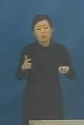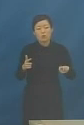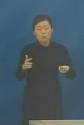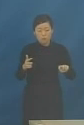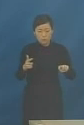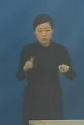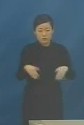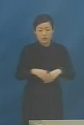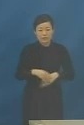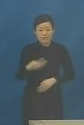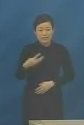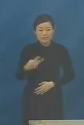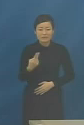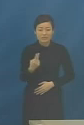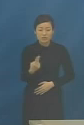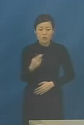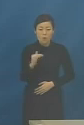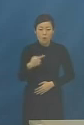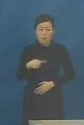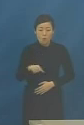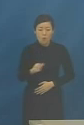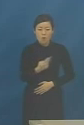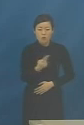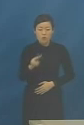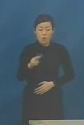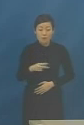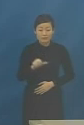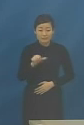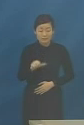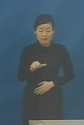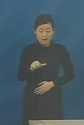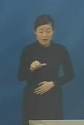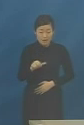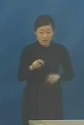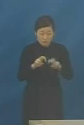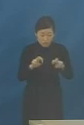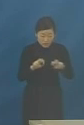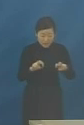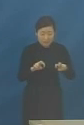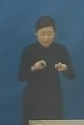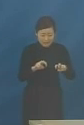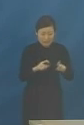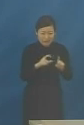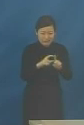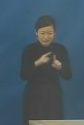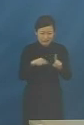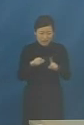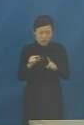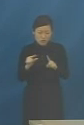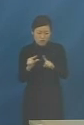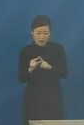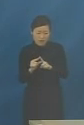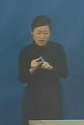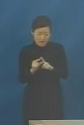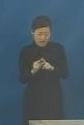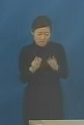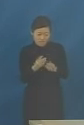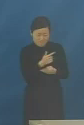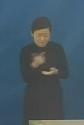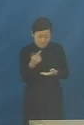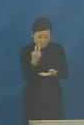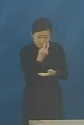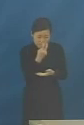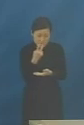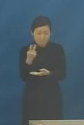あのミトコンドリアの a ま分析をして dna がどれだて保存されているかということを調べまし